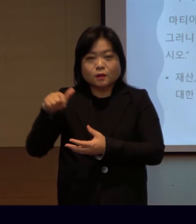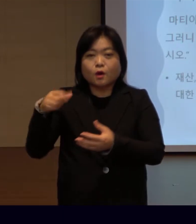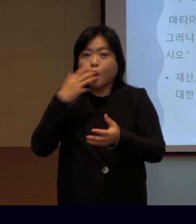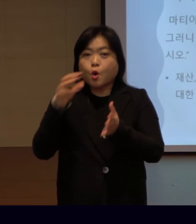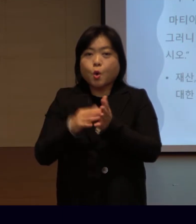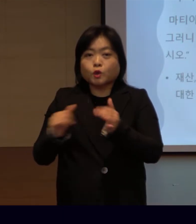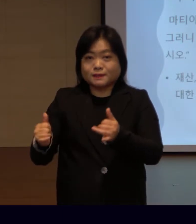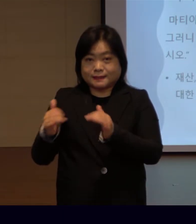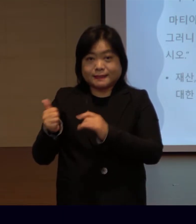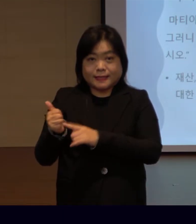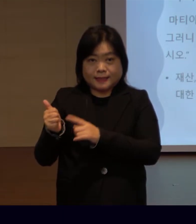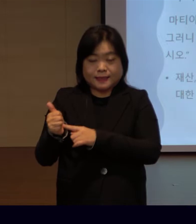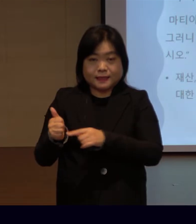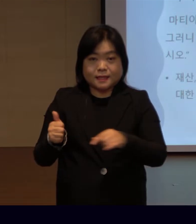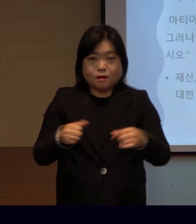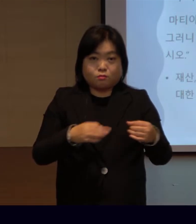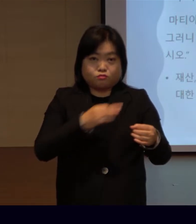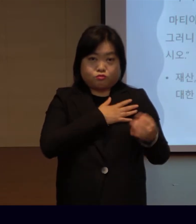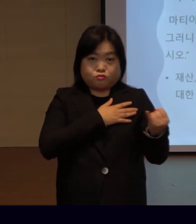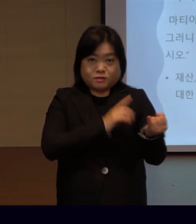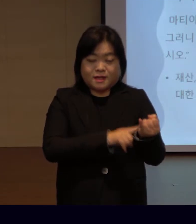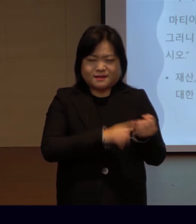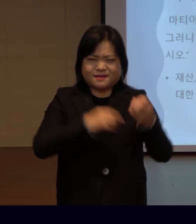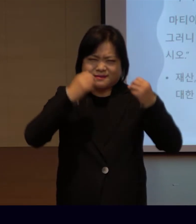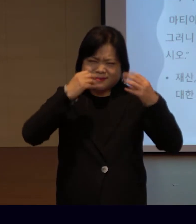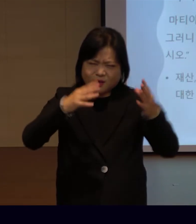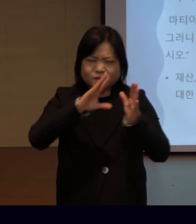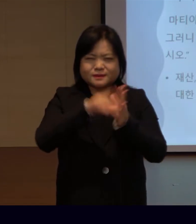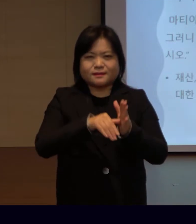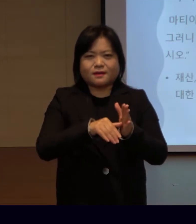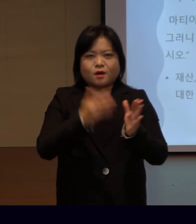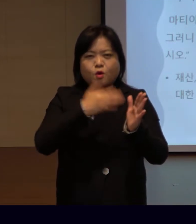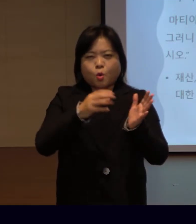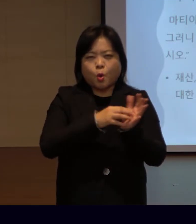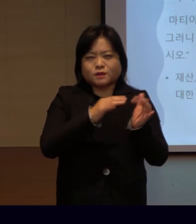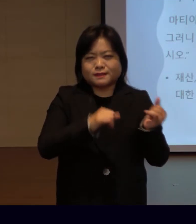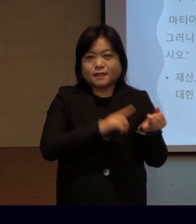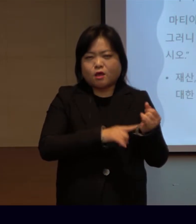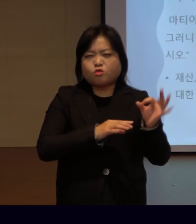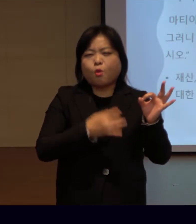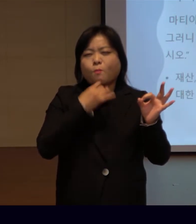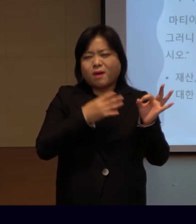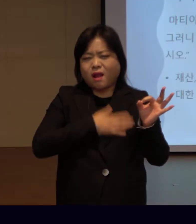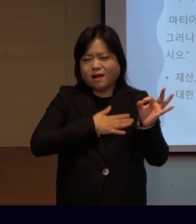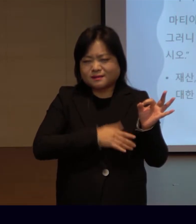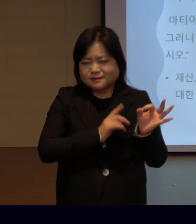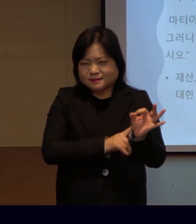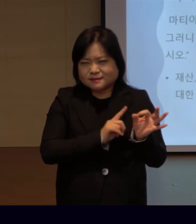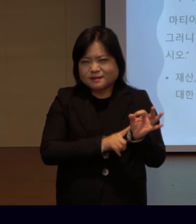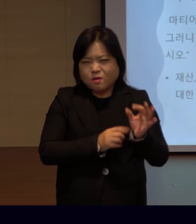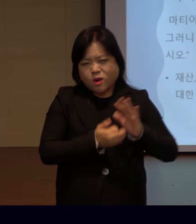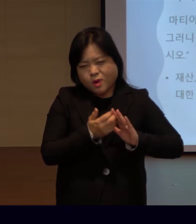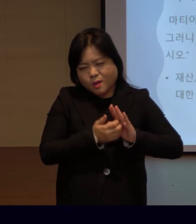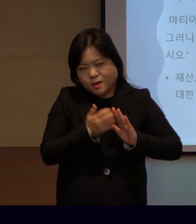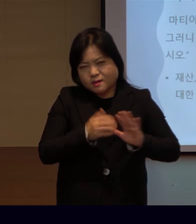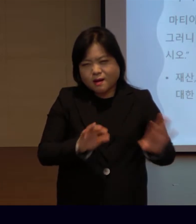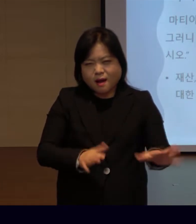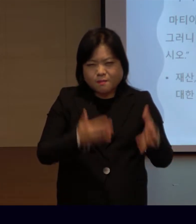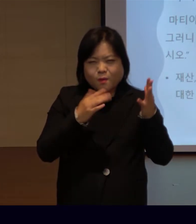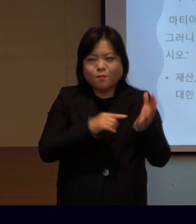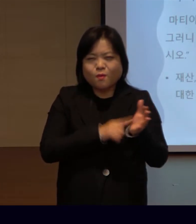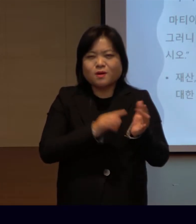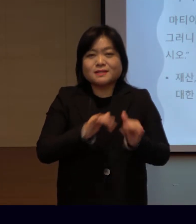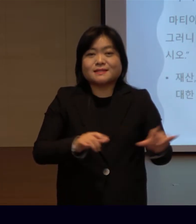내세웠고, 이 또 부르주아답게 여기는 새로운 시대의 공직인, 돈인밖에 모르고 막 그냥 굉장히 가볍고